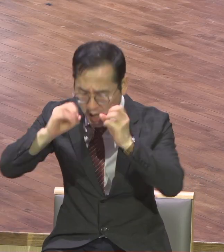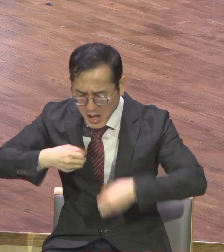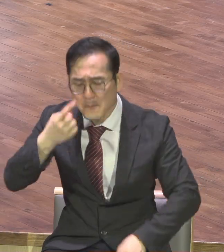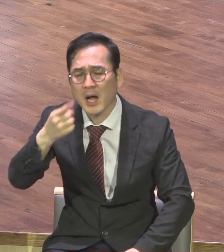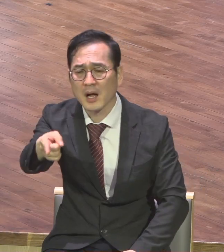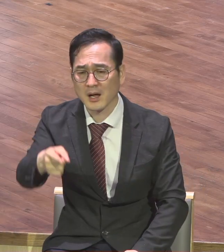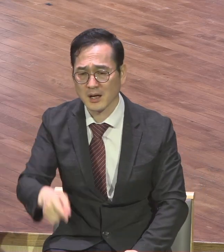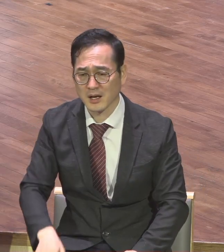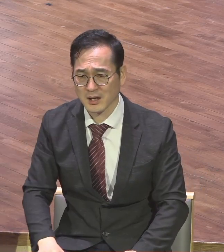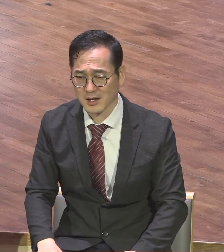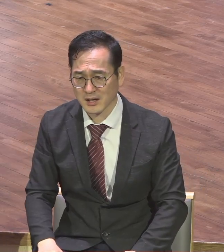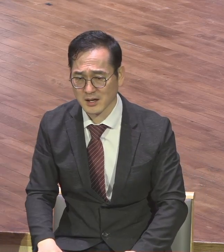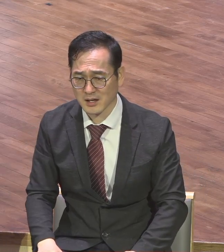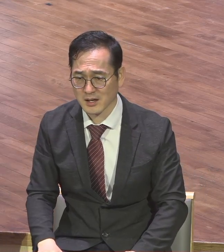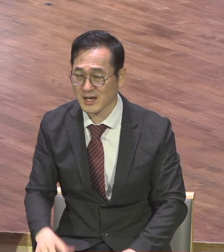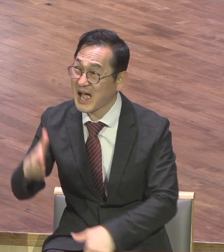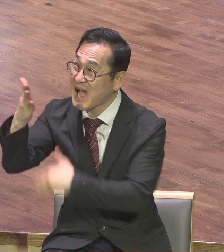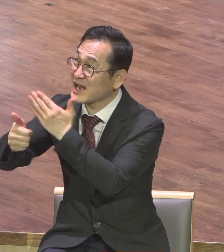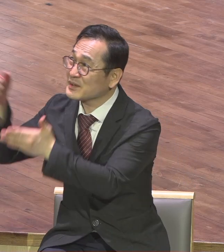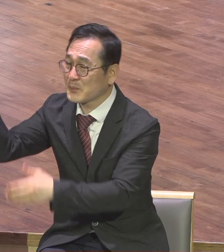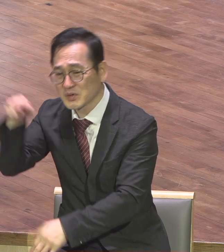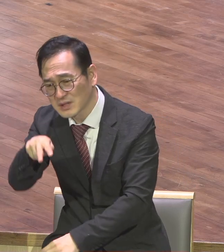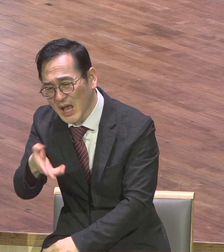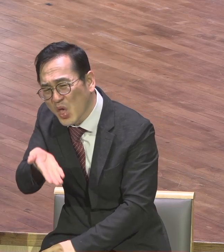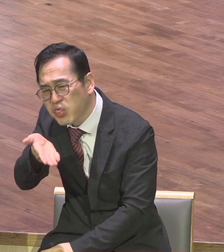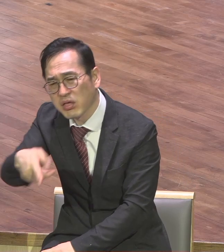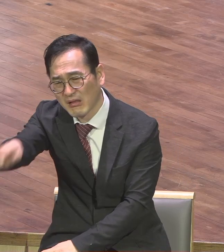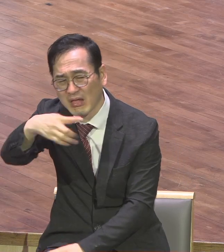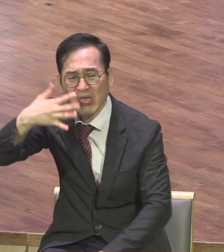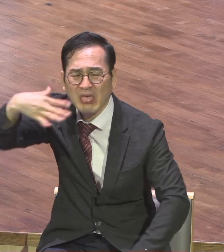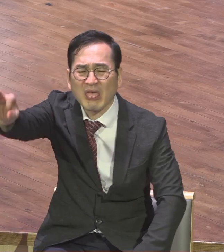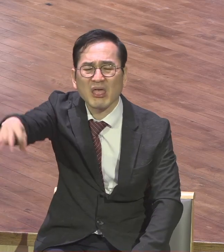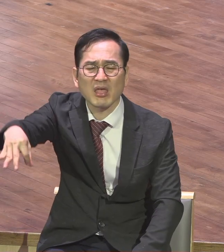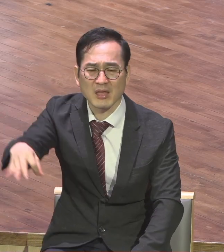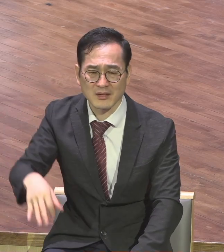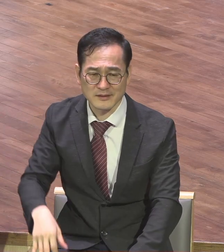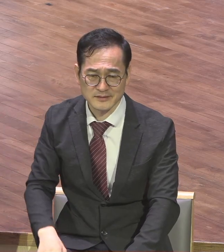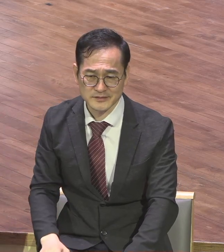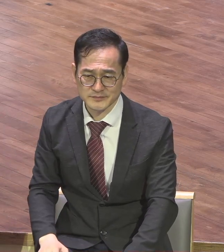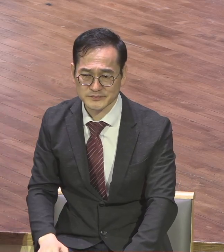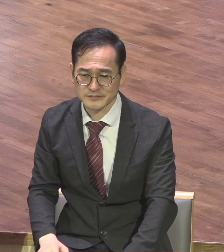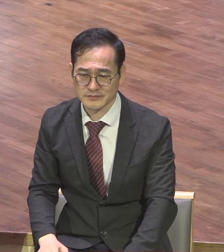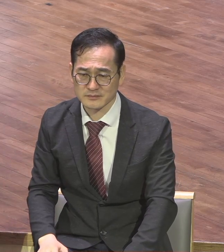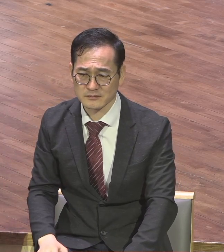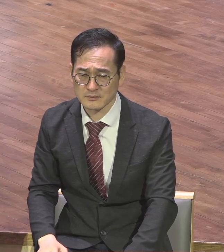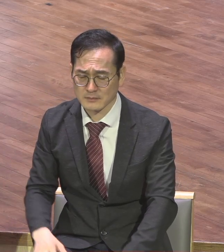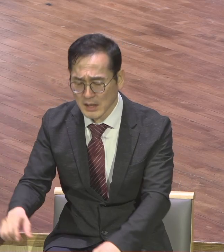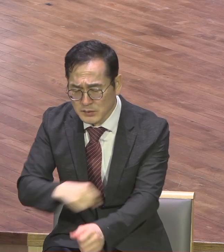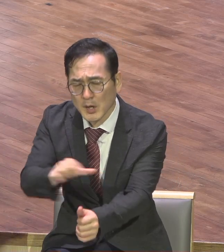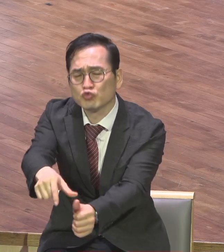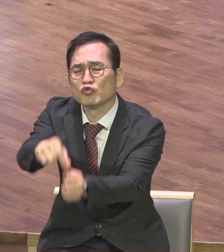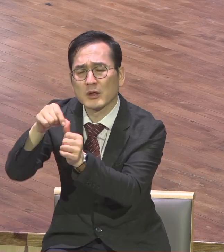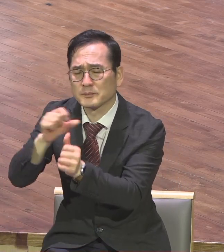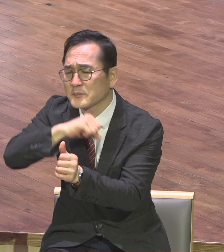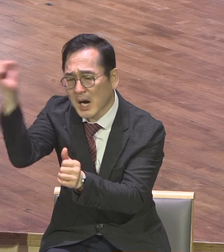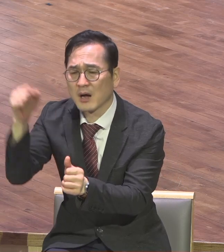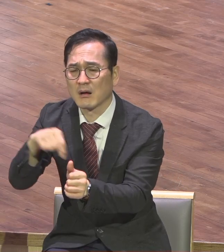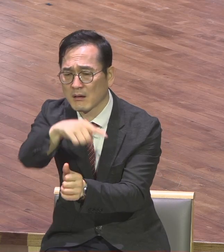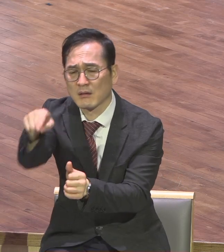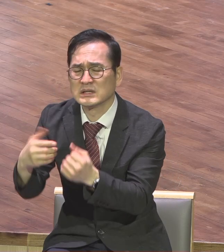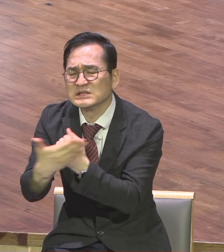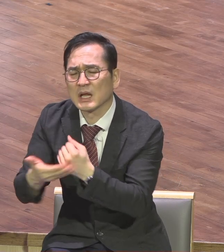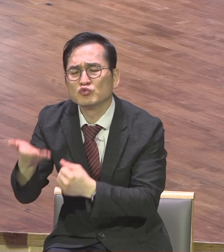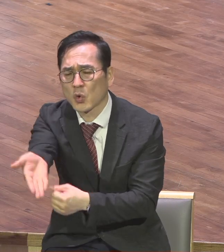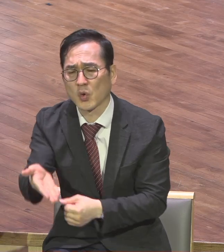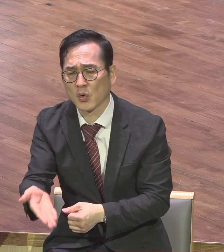그걸 알아봐라. 돌아볼 때 너 자신이 하나님 앞에 감사할 수 있는, 화목해 되는 그런